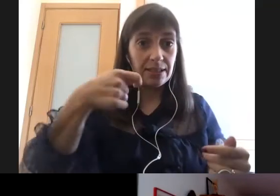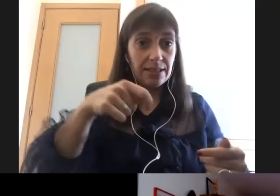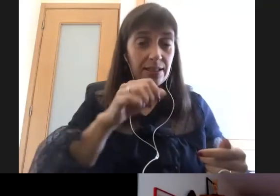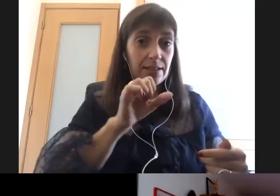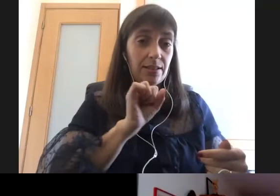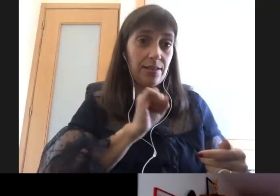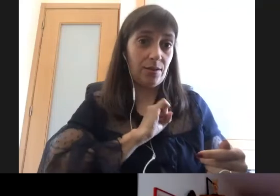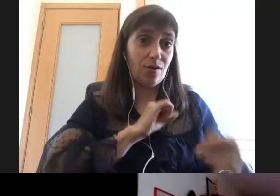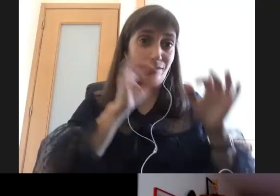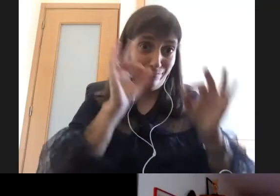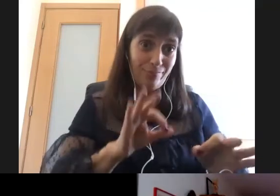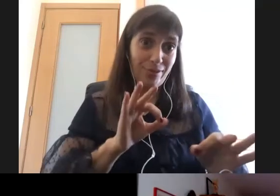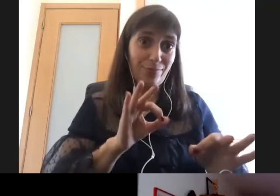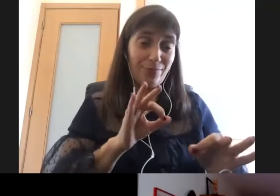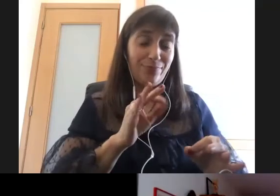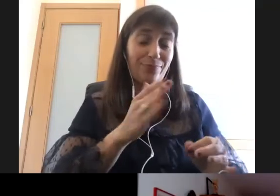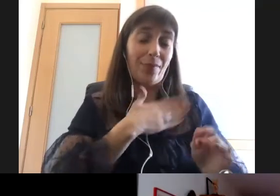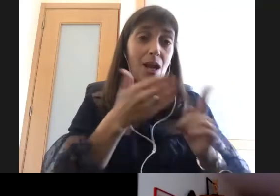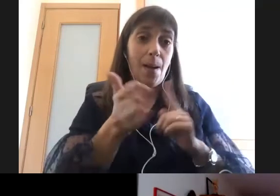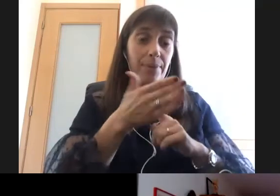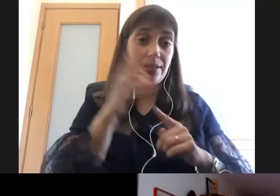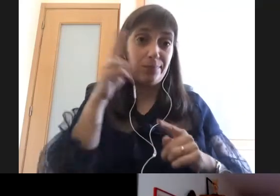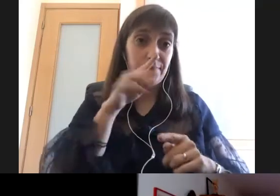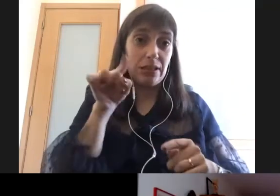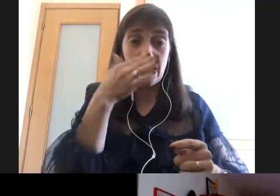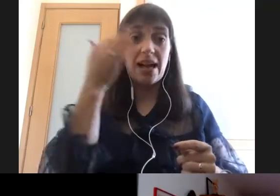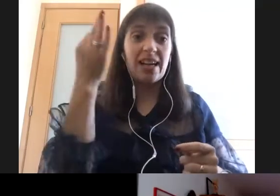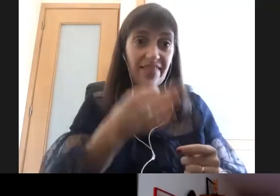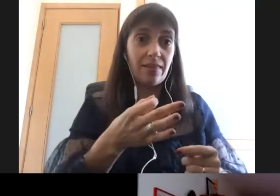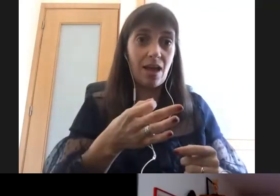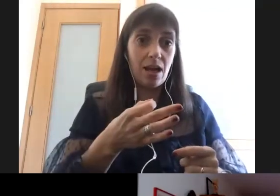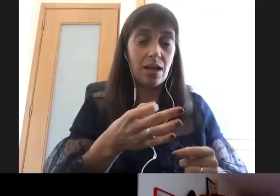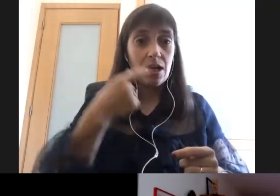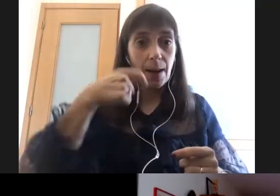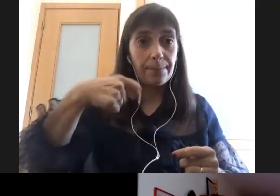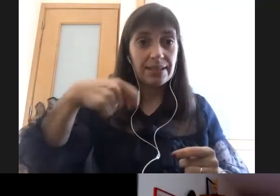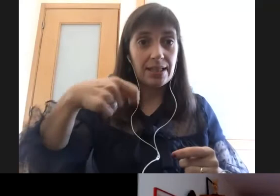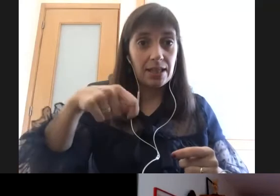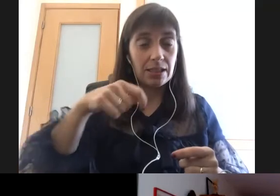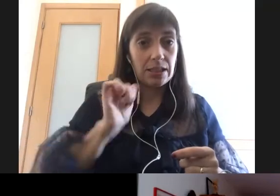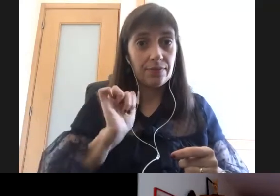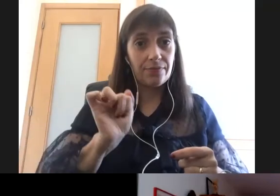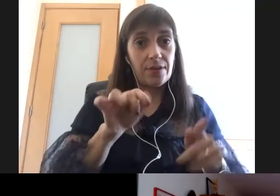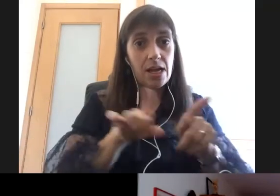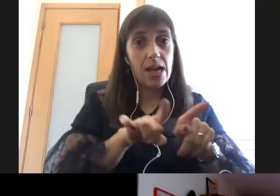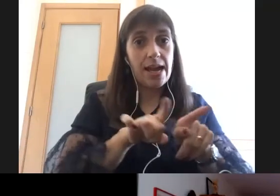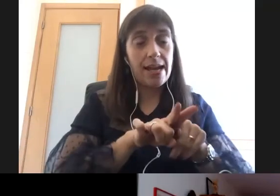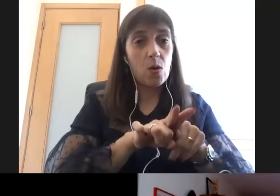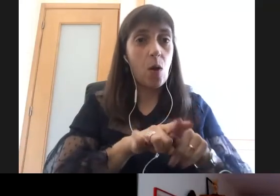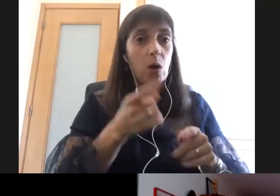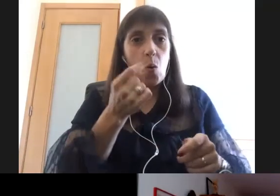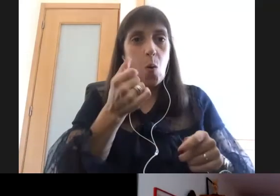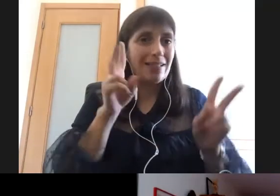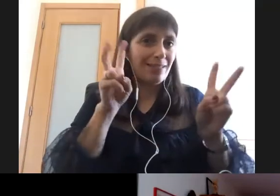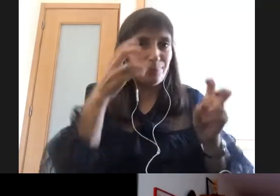totalmente patrimonialista, que ele sabe, que ele acha, que ele acredita que a presidência, na verdade, é um monarca quase.